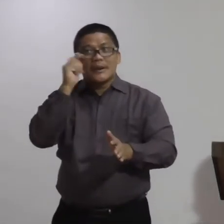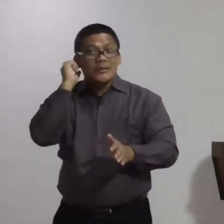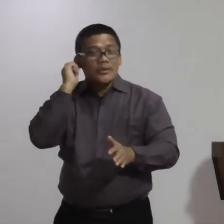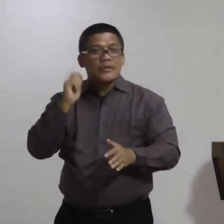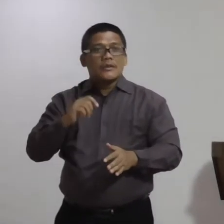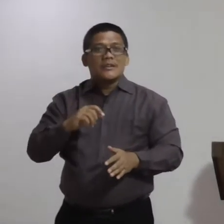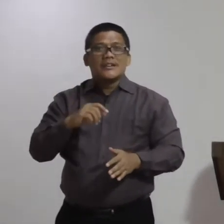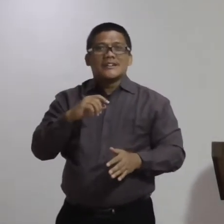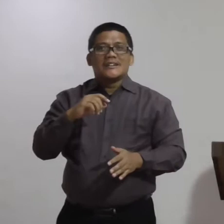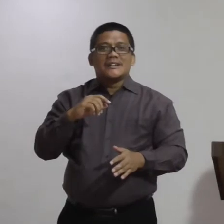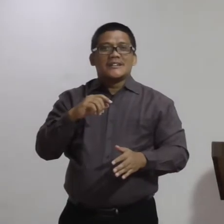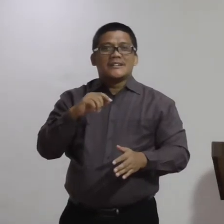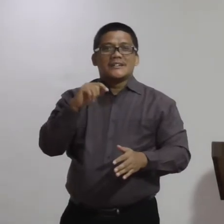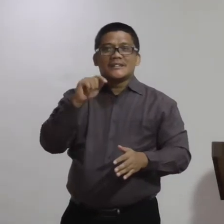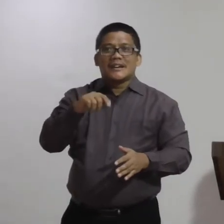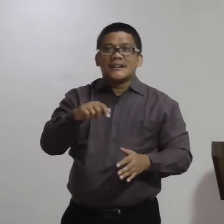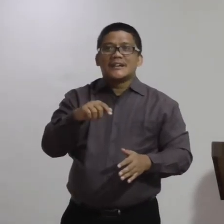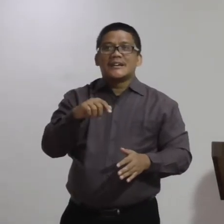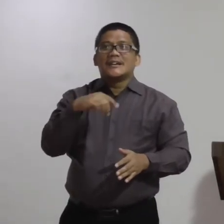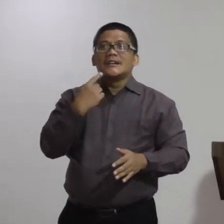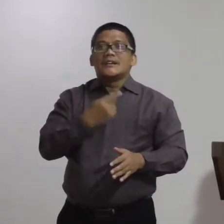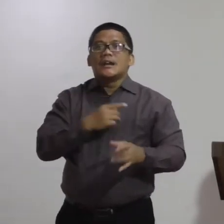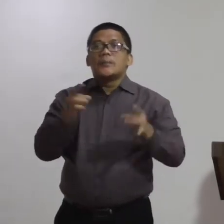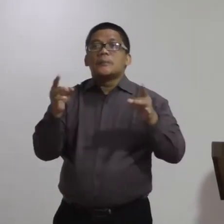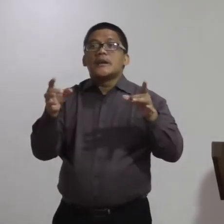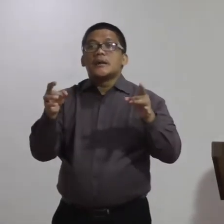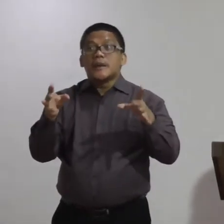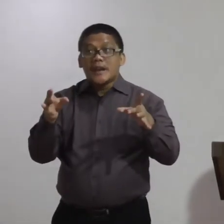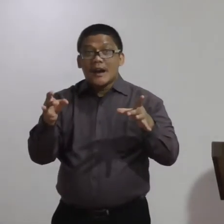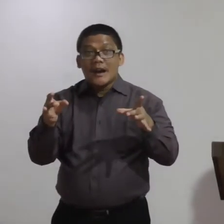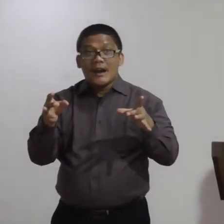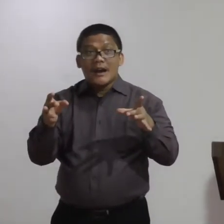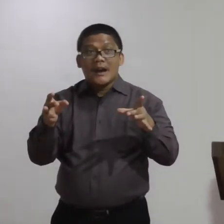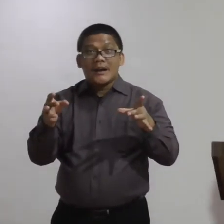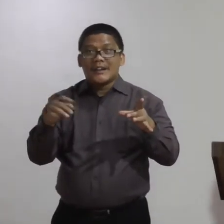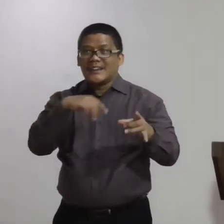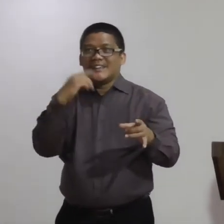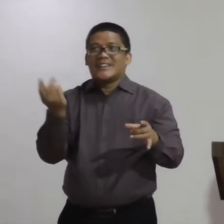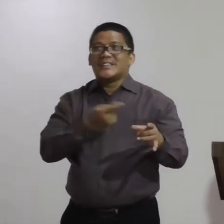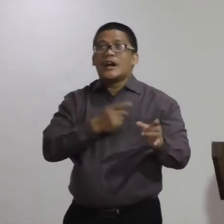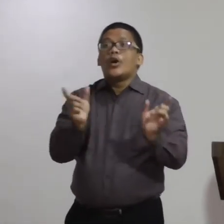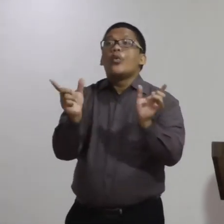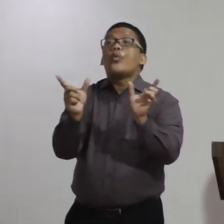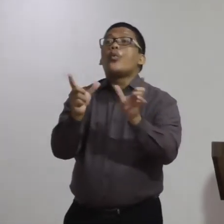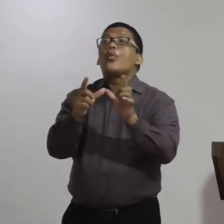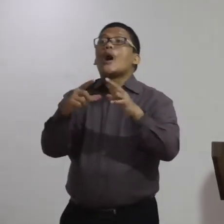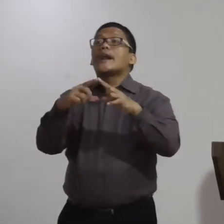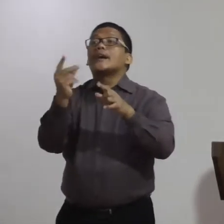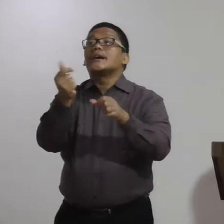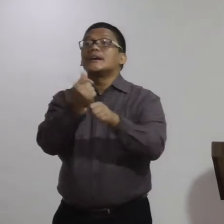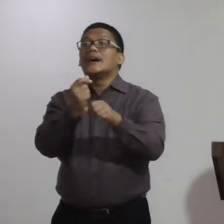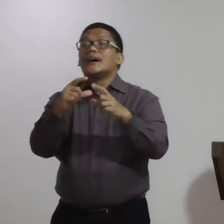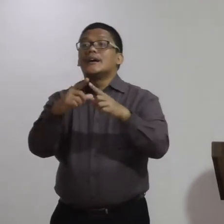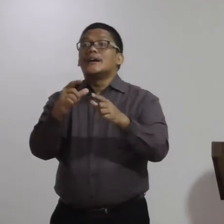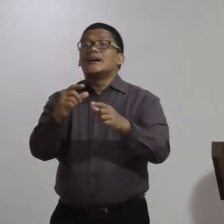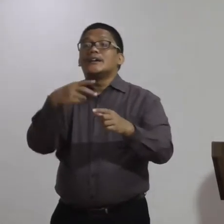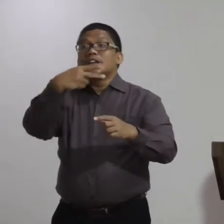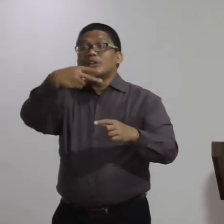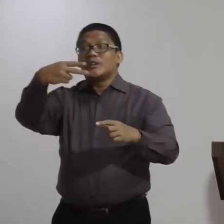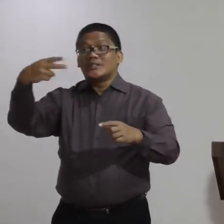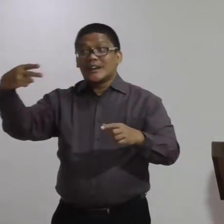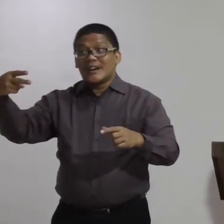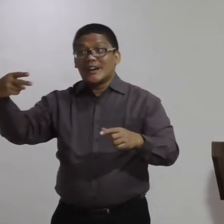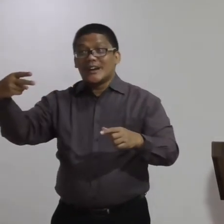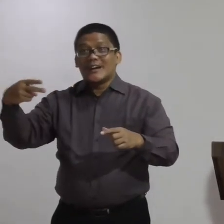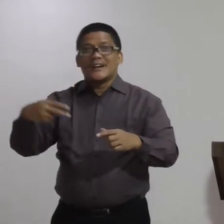ini kita beda-beda ya, warga negara kita. Kita sekarang semua warga negara Indonesia. Tapi semakin kecil